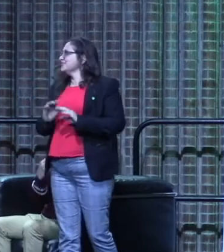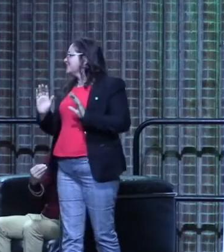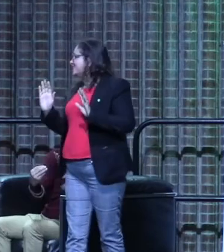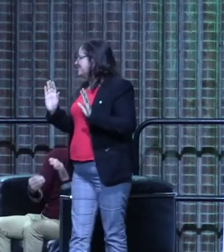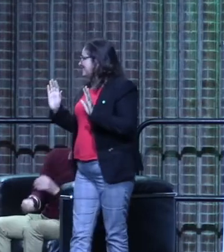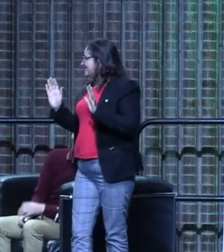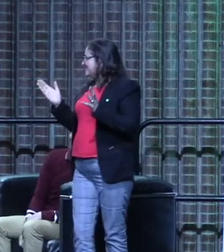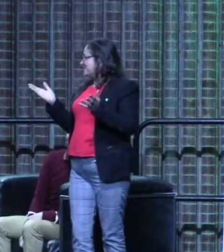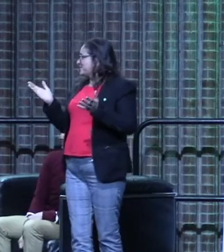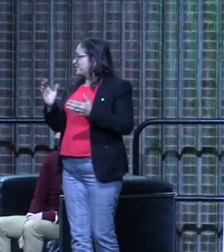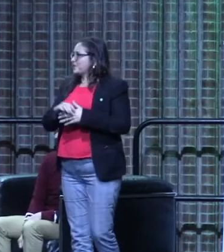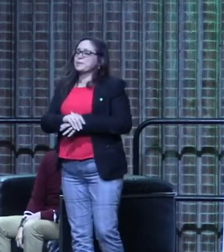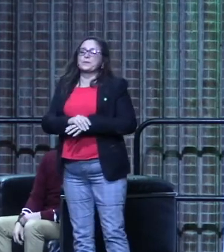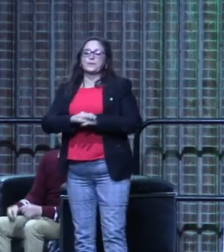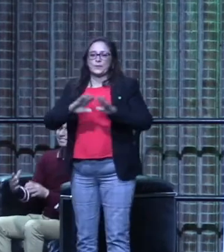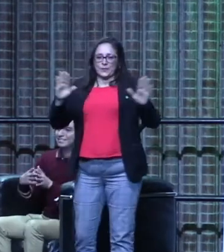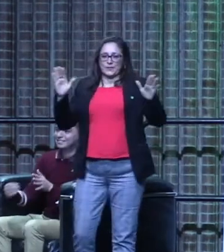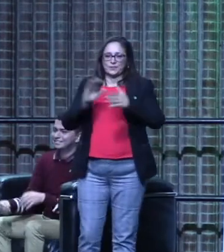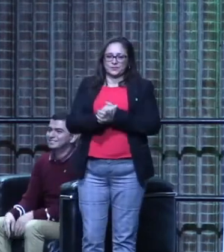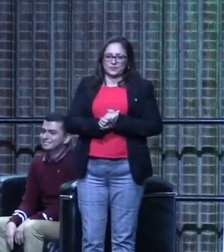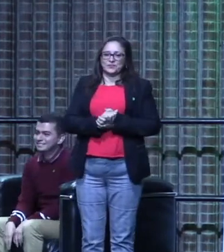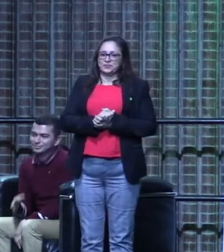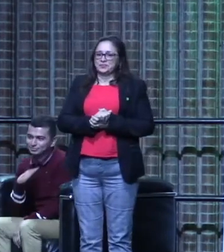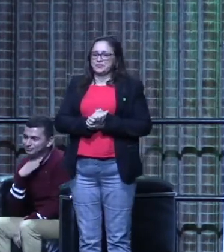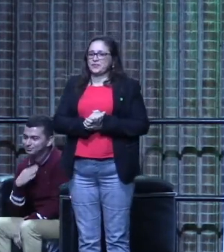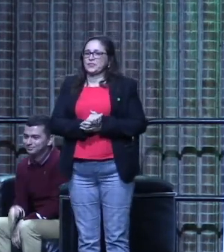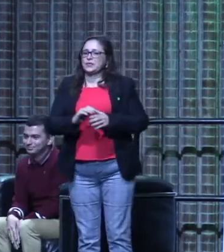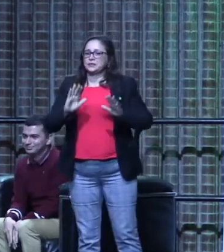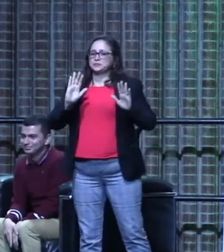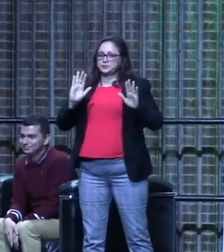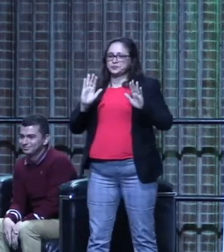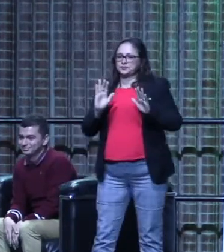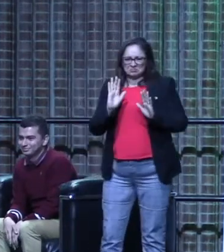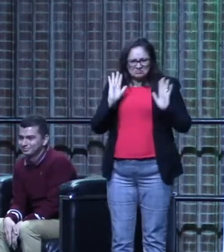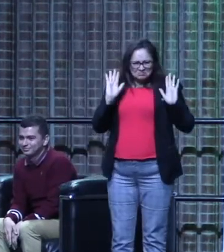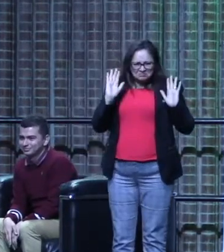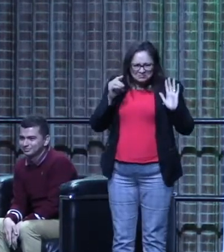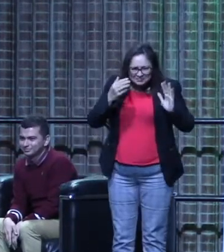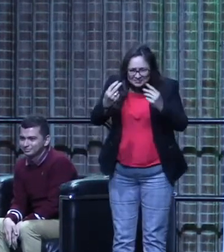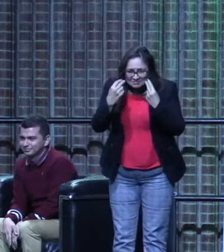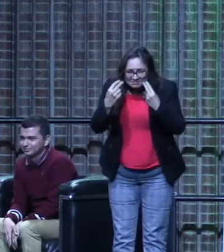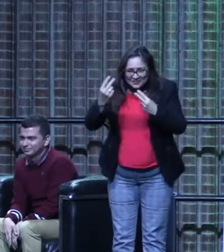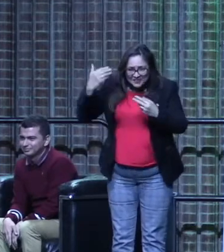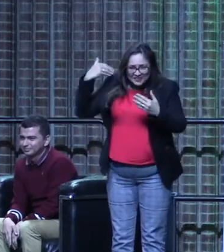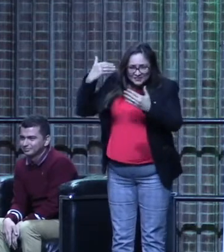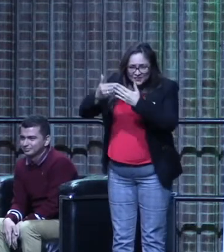Sí, es que estaba mirando aquí al público. Bueno, decía entonces...